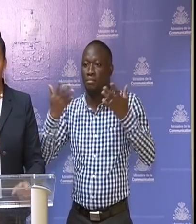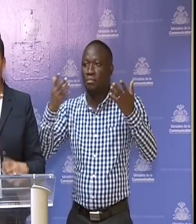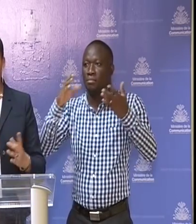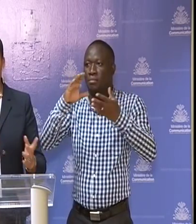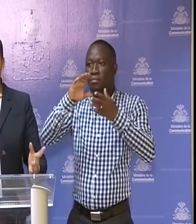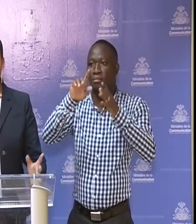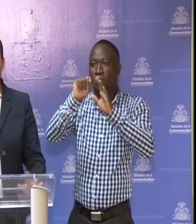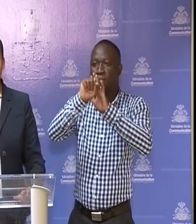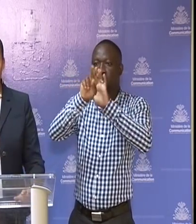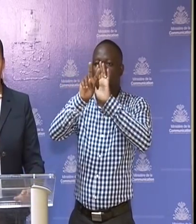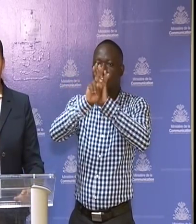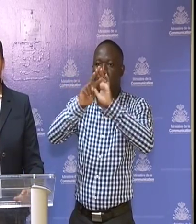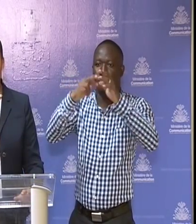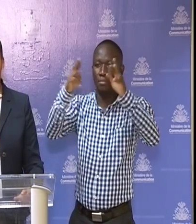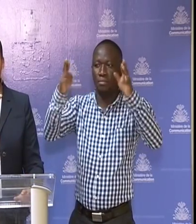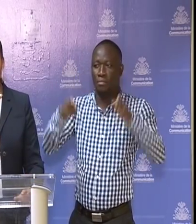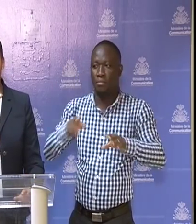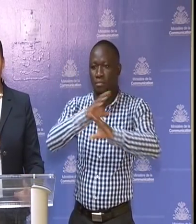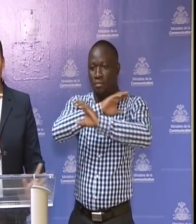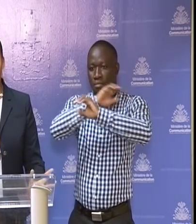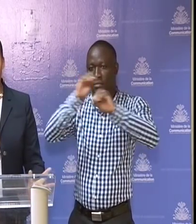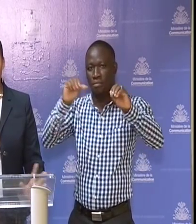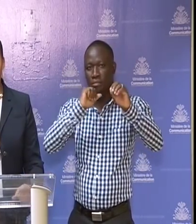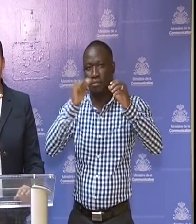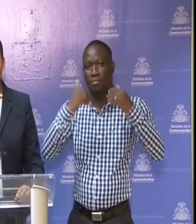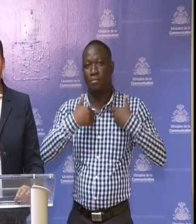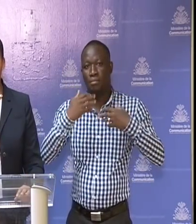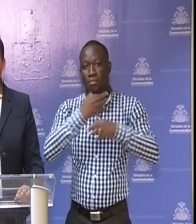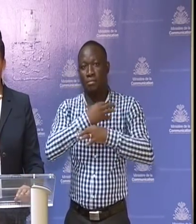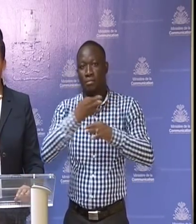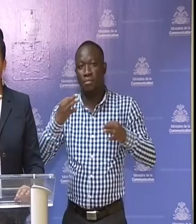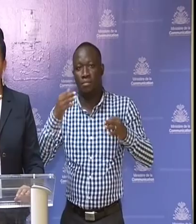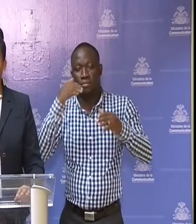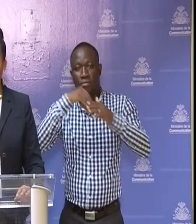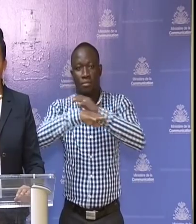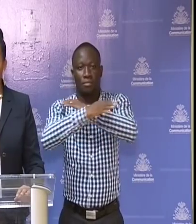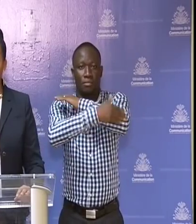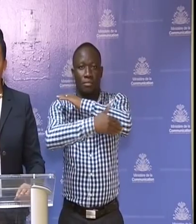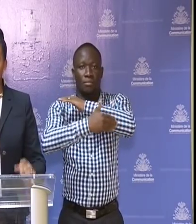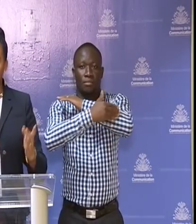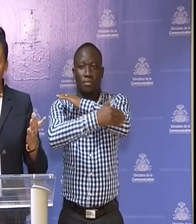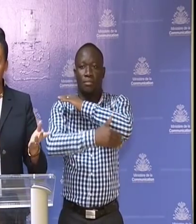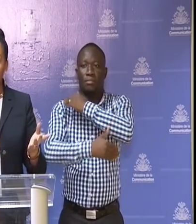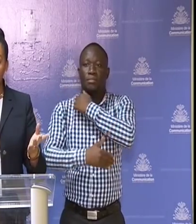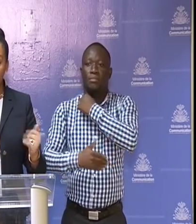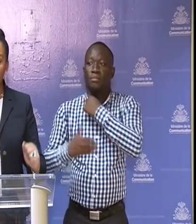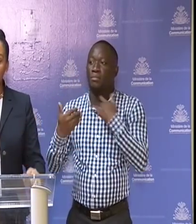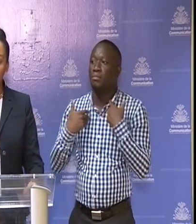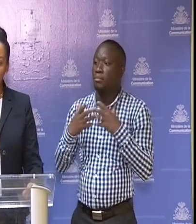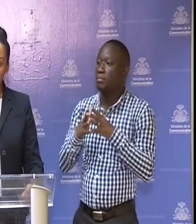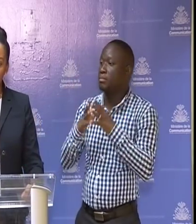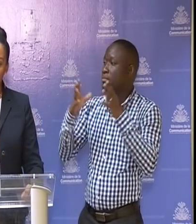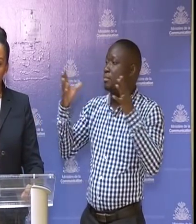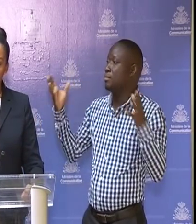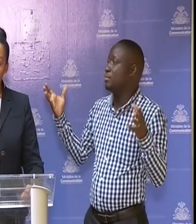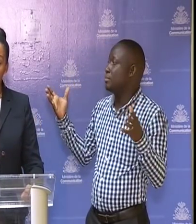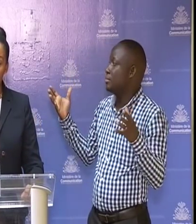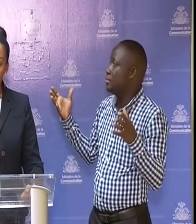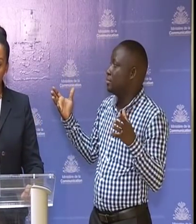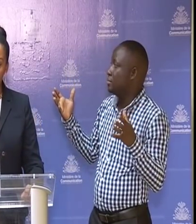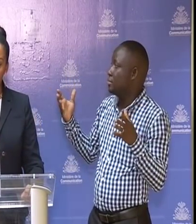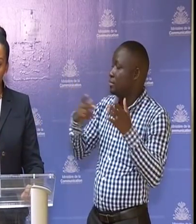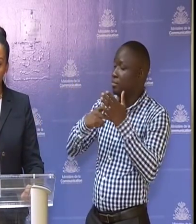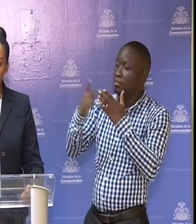cinéma, pas de tout bagage ça dans le pays. Hein. Donc, il y a